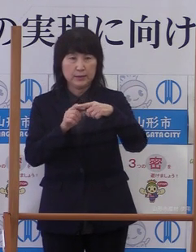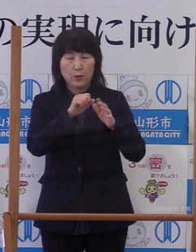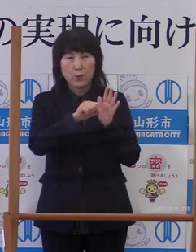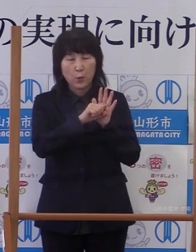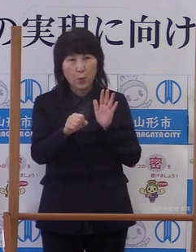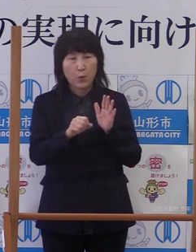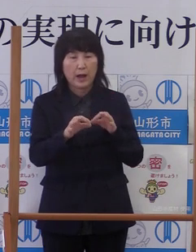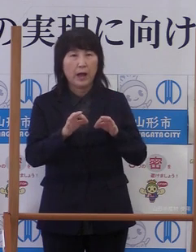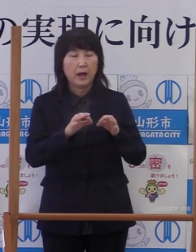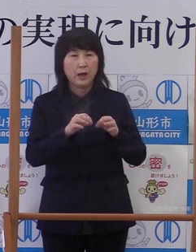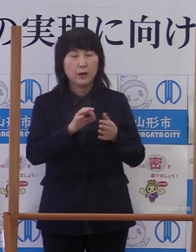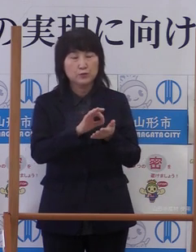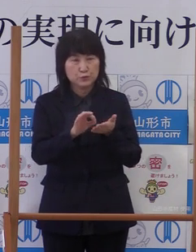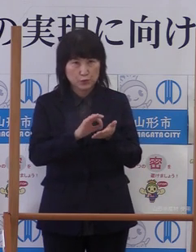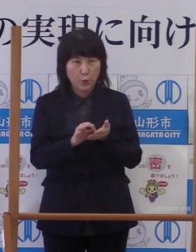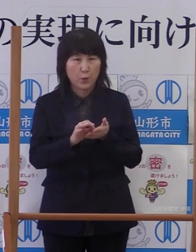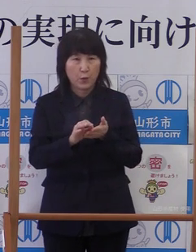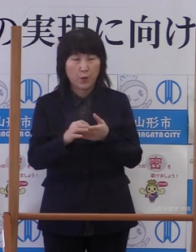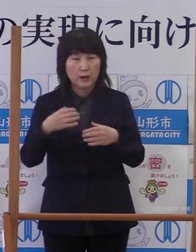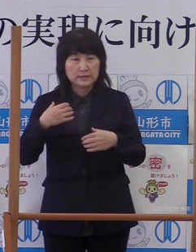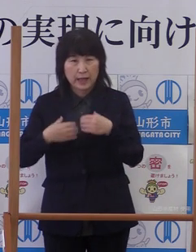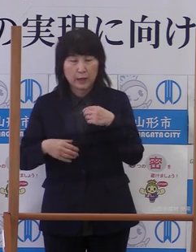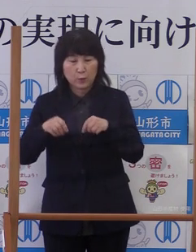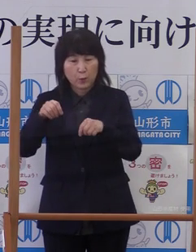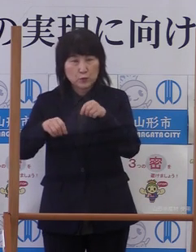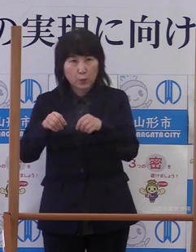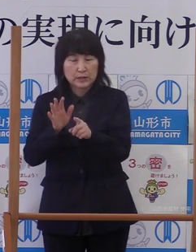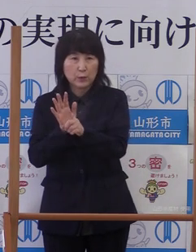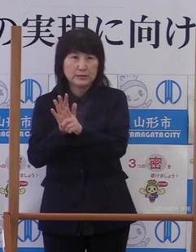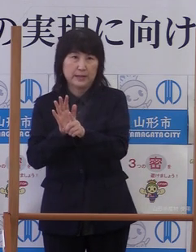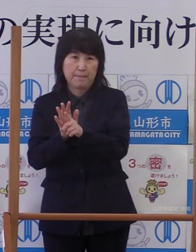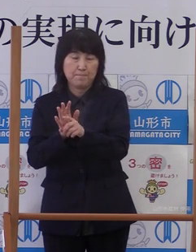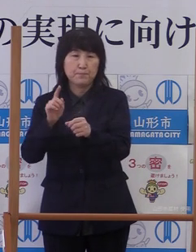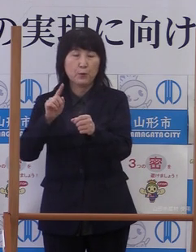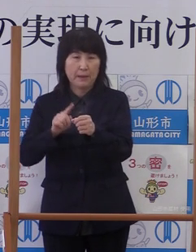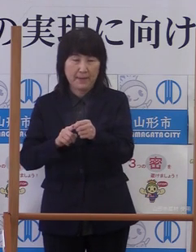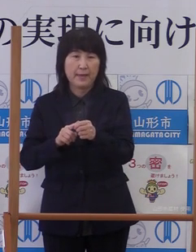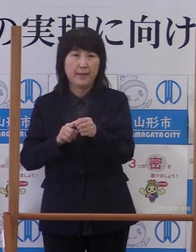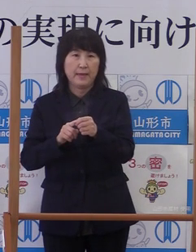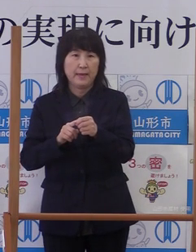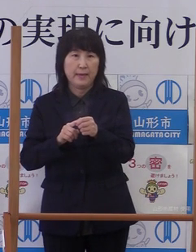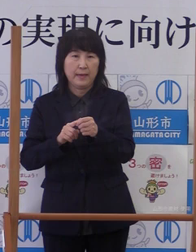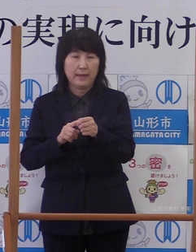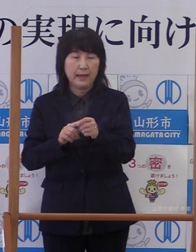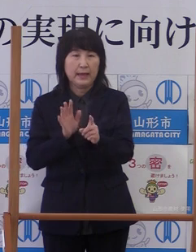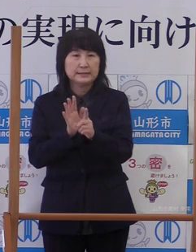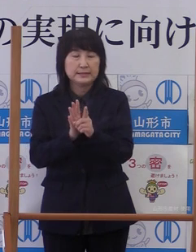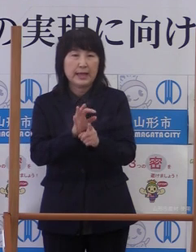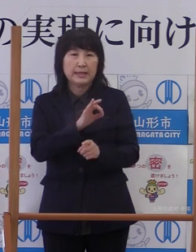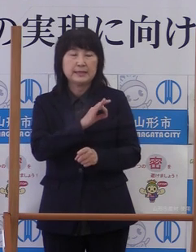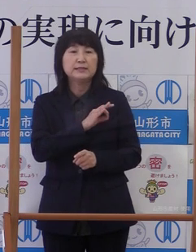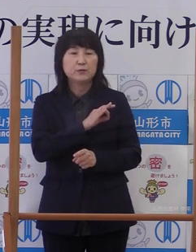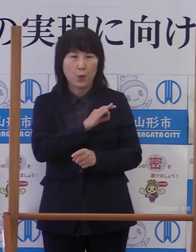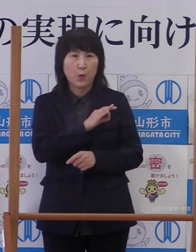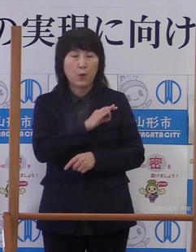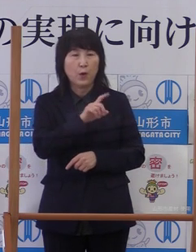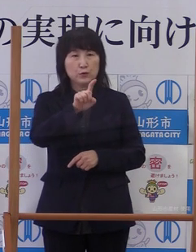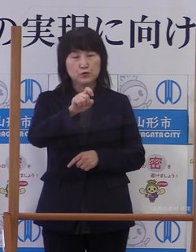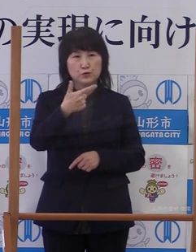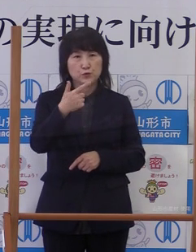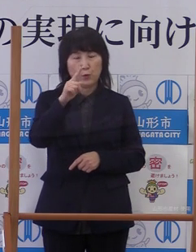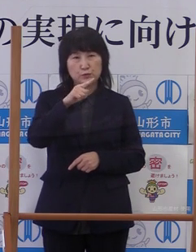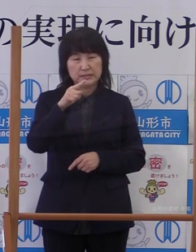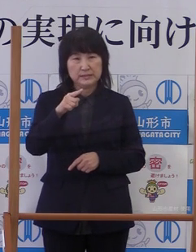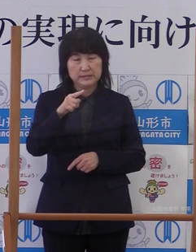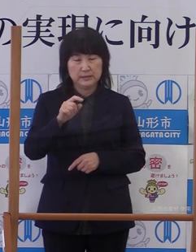や、児童生徒の情報機器操作等の支援を行うため、ICT 支援員を12名から16